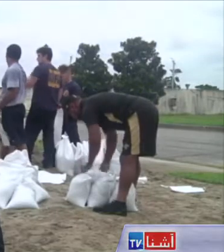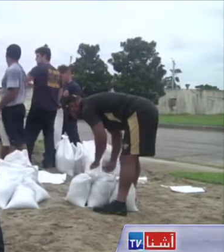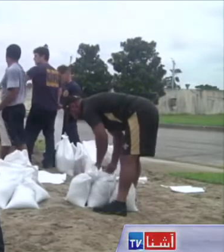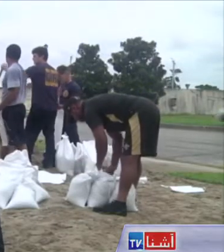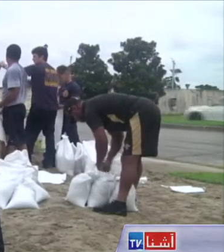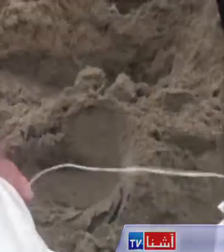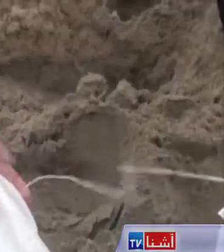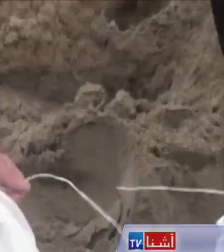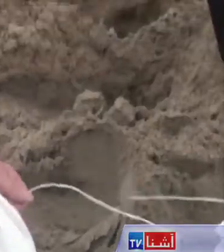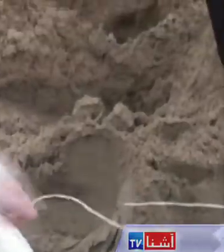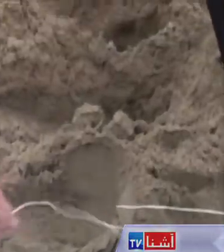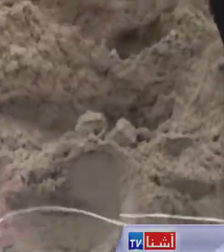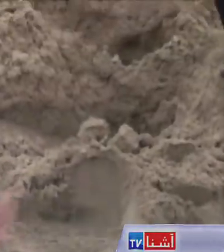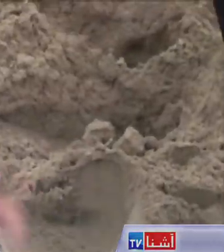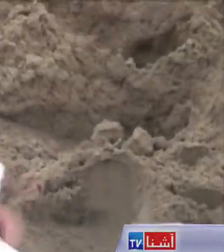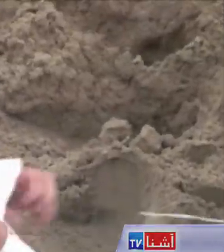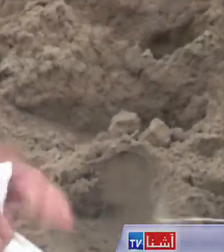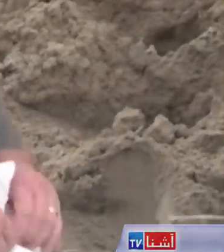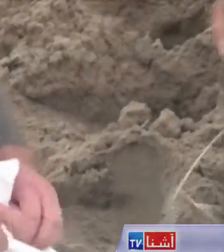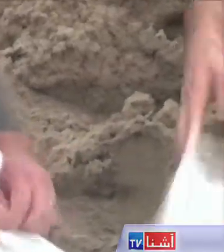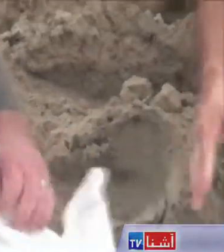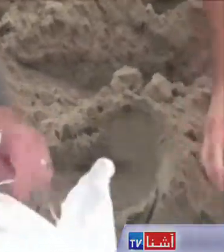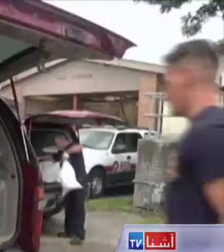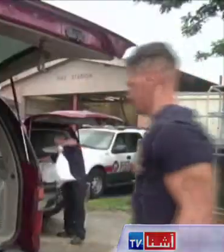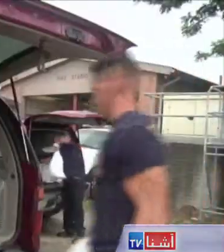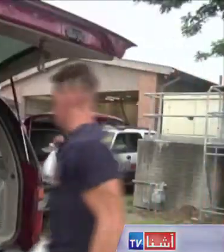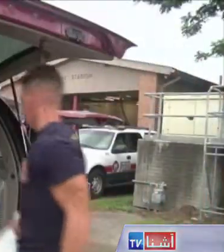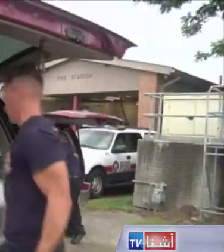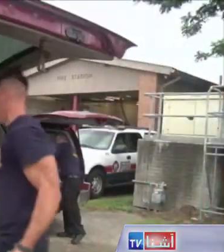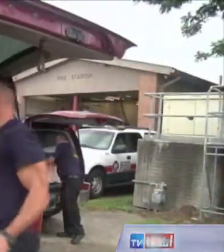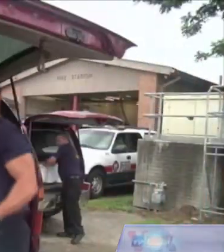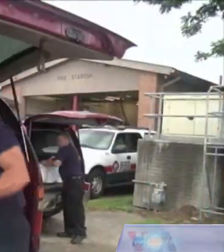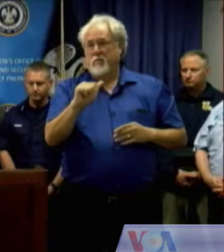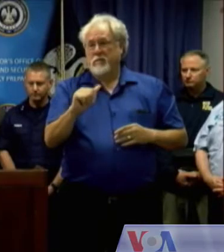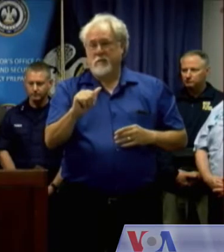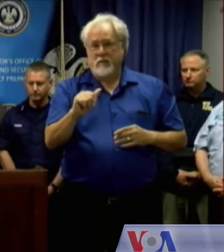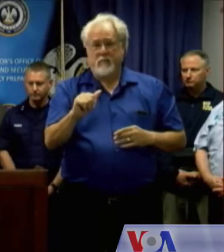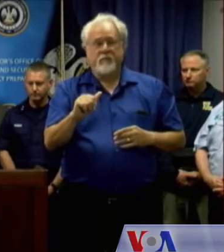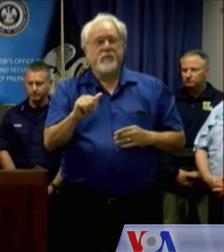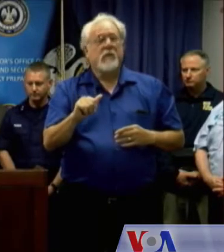والی لوئیزیانا از شدت گرفتن باران تا ختم هفته هشدار می دهد.